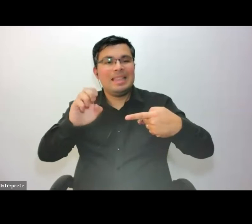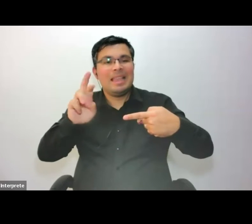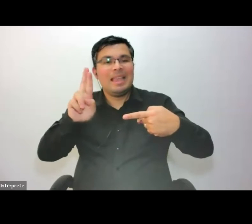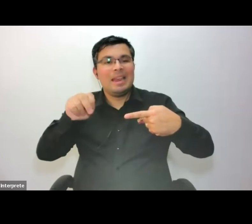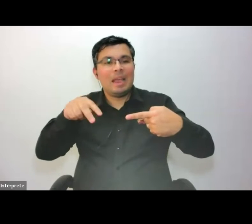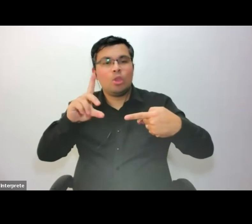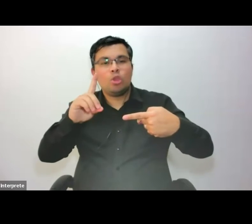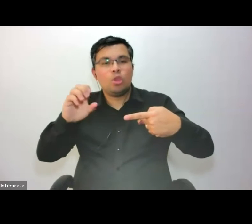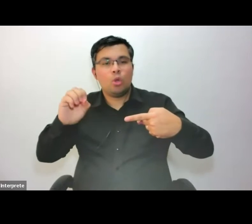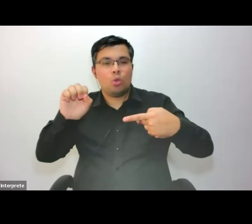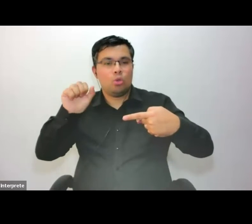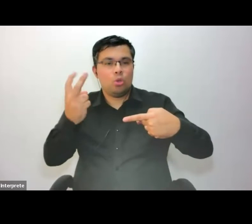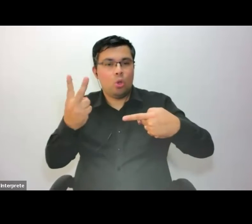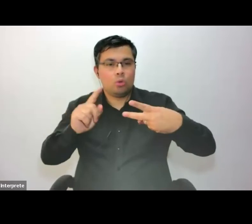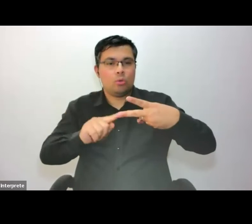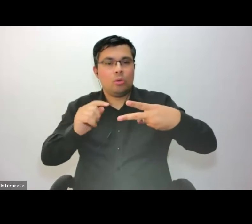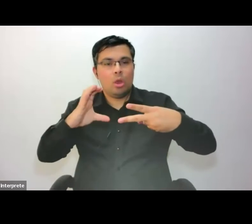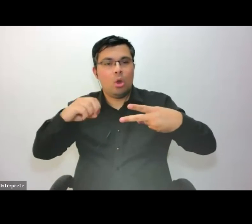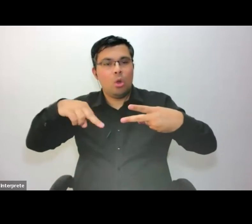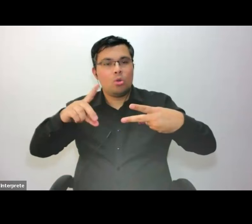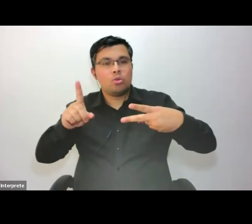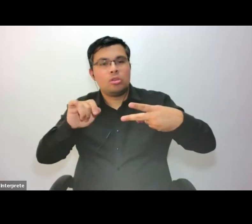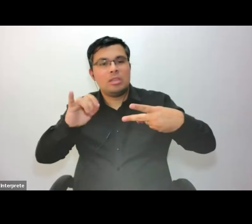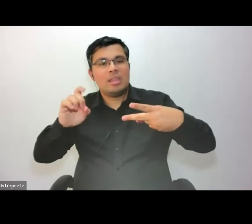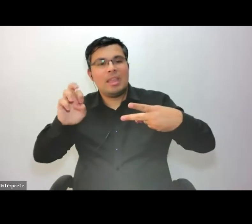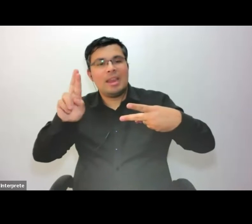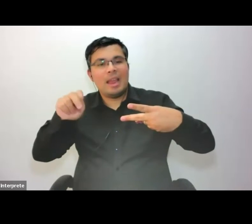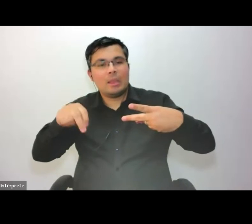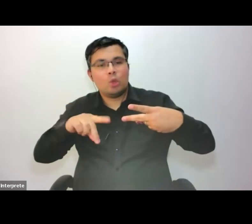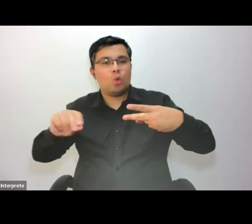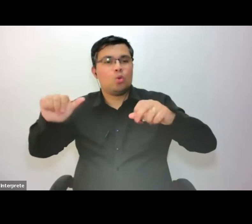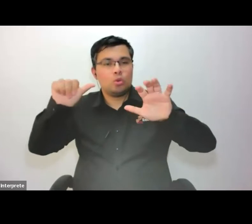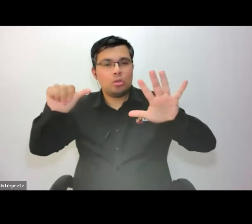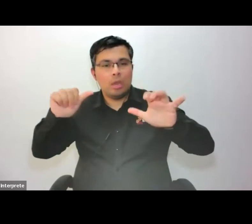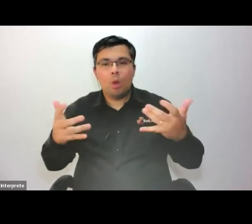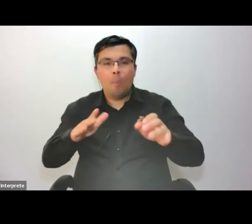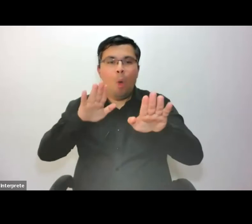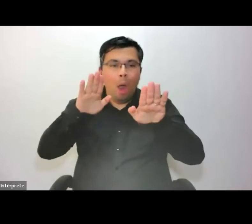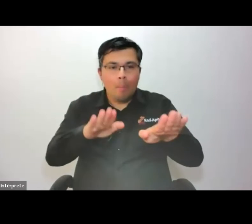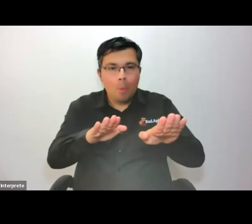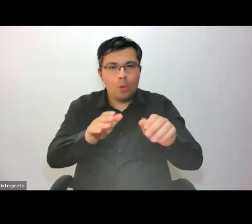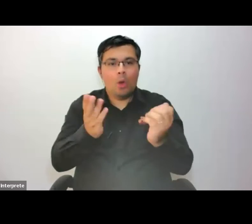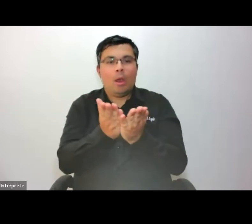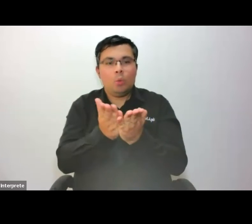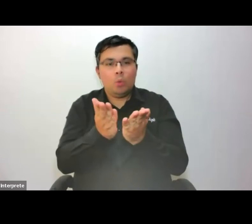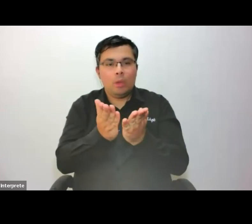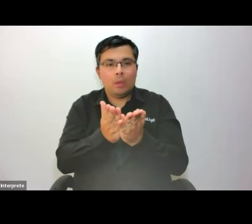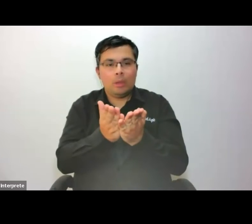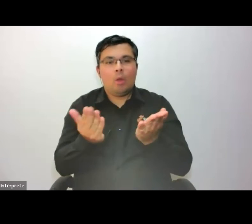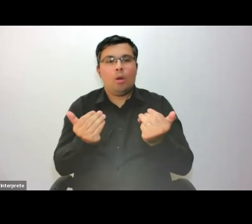el considerando 6, que hace referencia a cómo brindar apoyos a estudiantes con necesidades educativas especiales. Queda